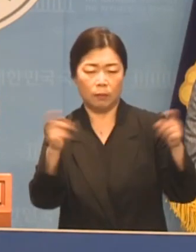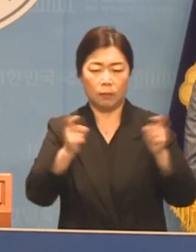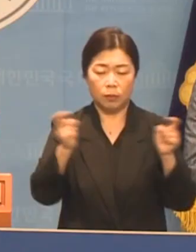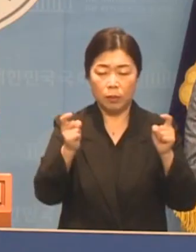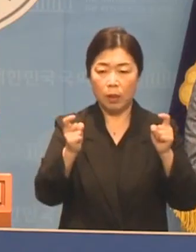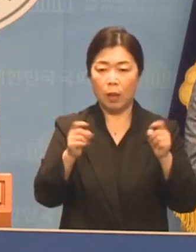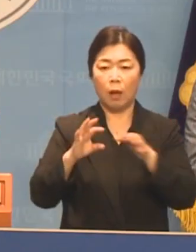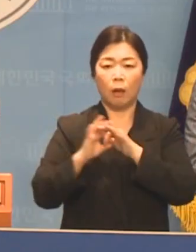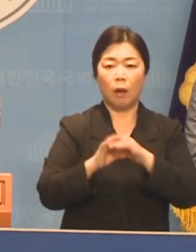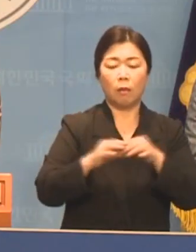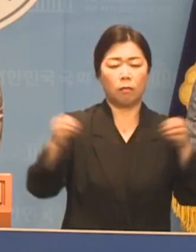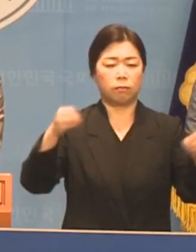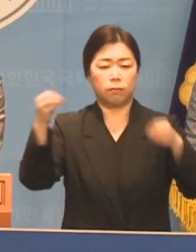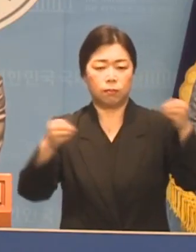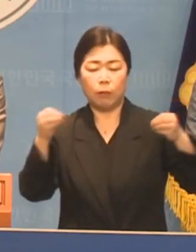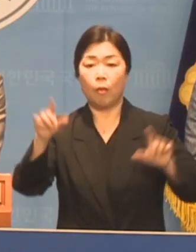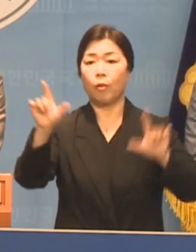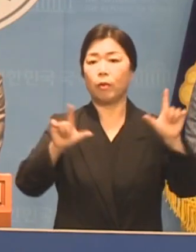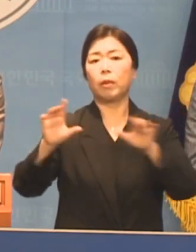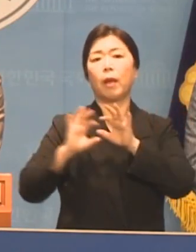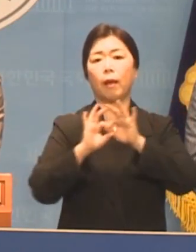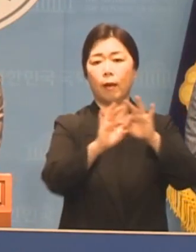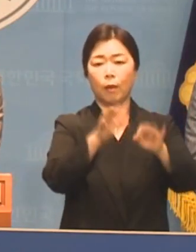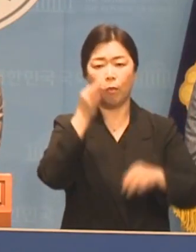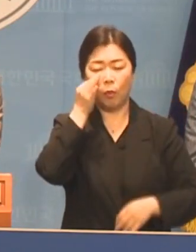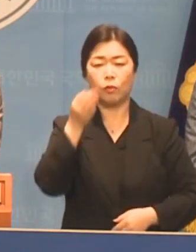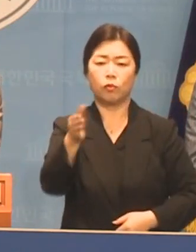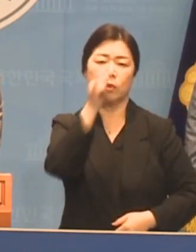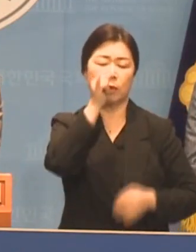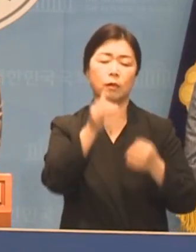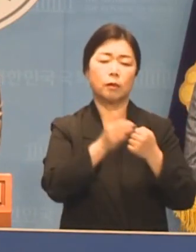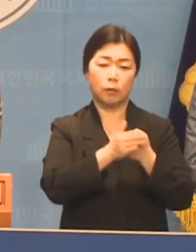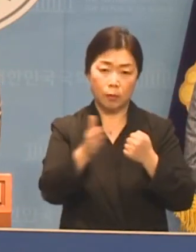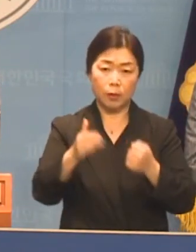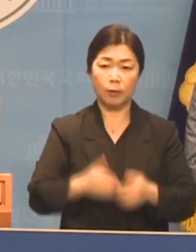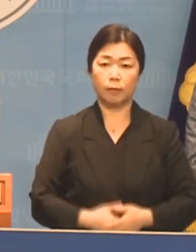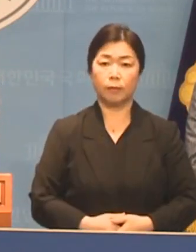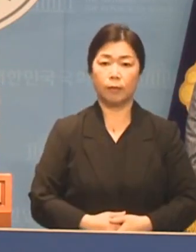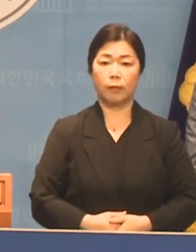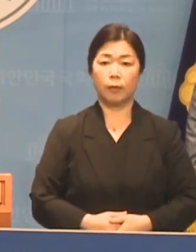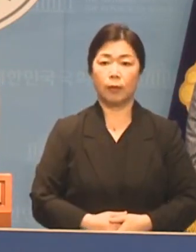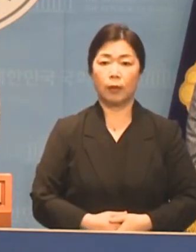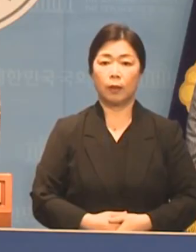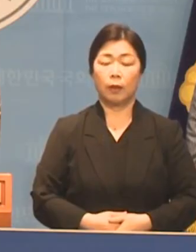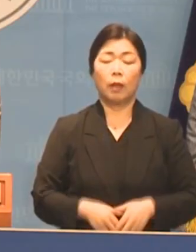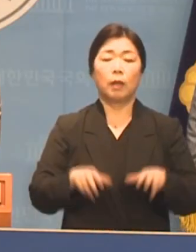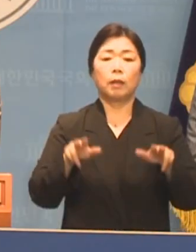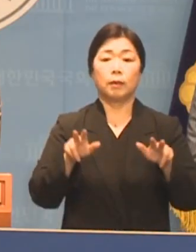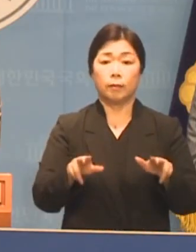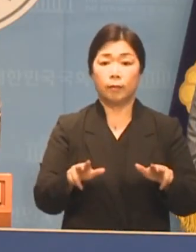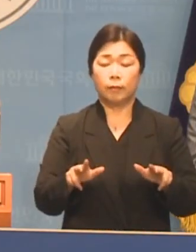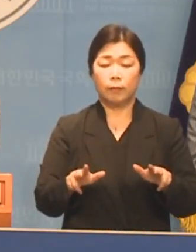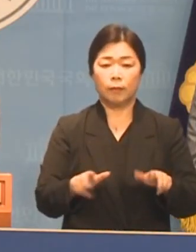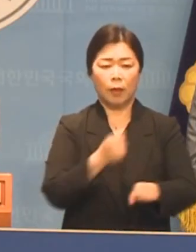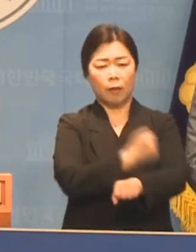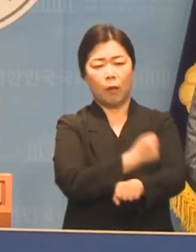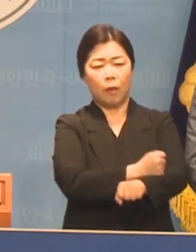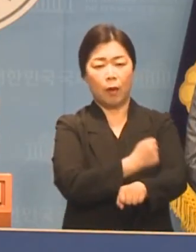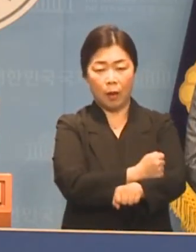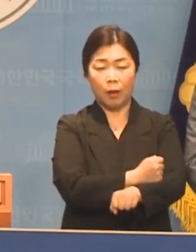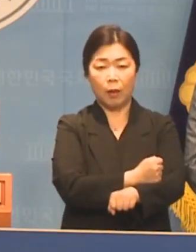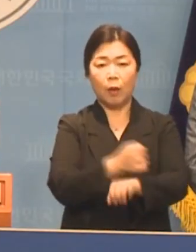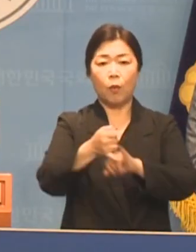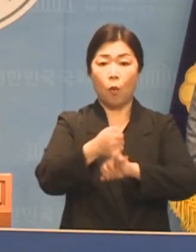통해서 부정적 모습만 국민들에게 각인된 게 사실입니다. 이제 성과 내는